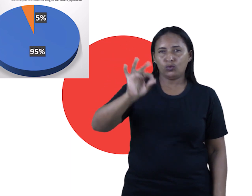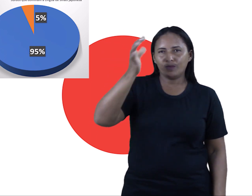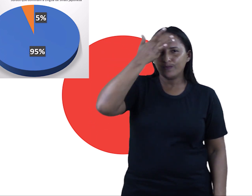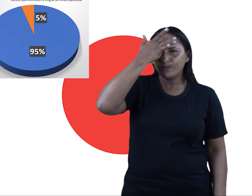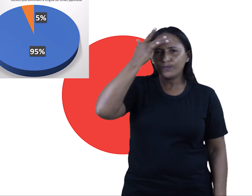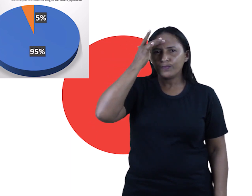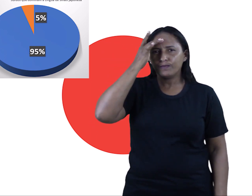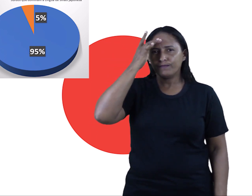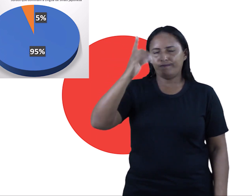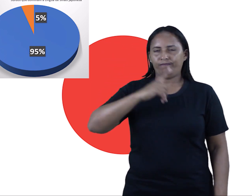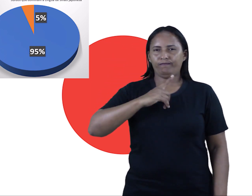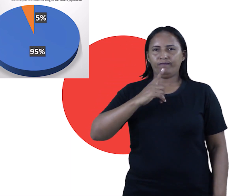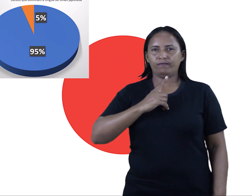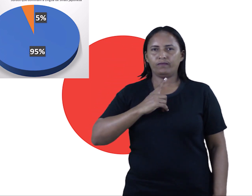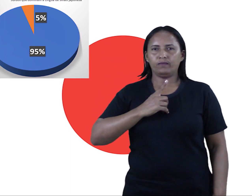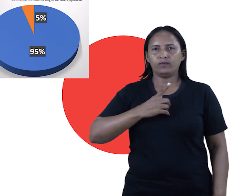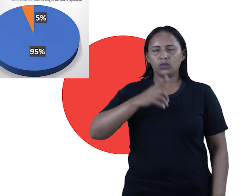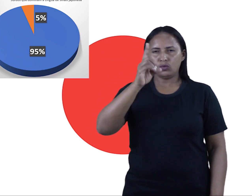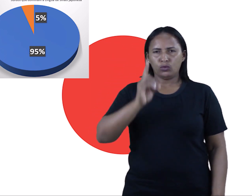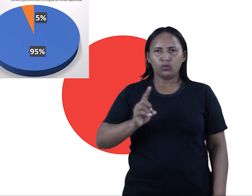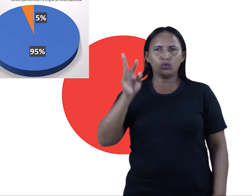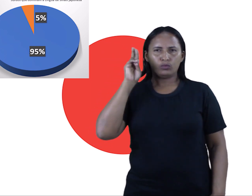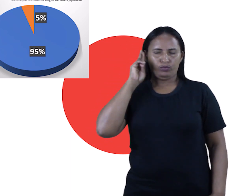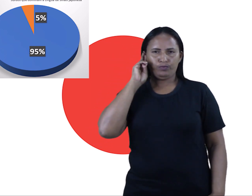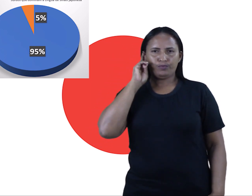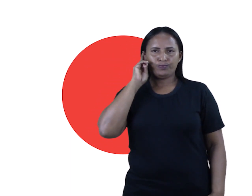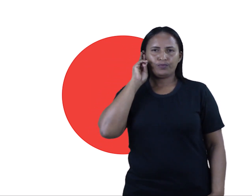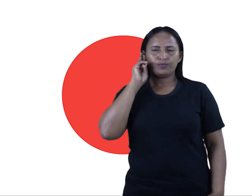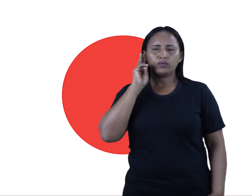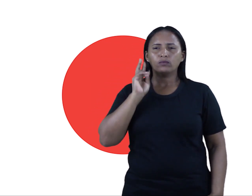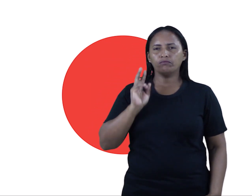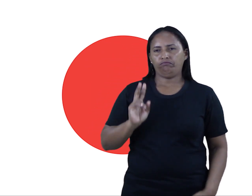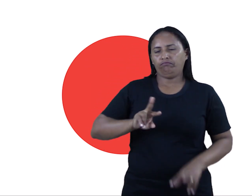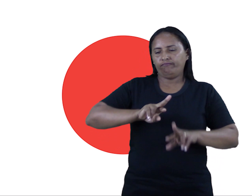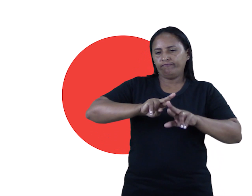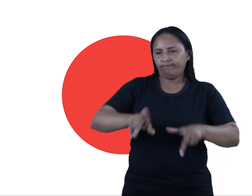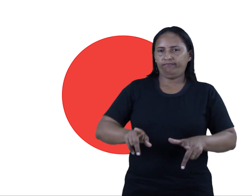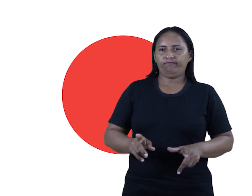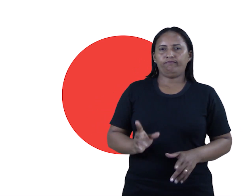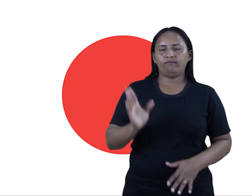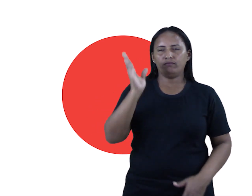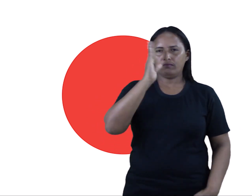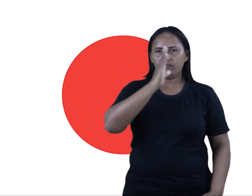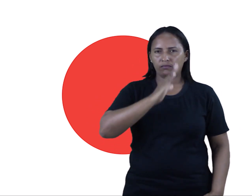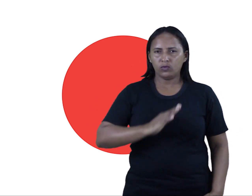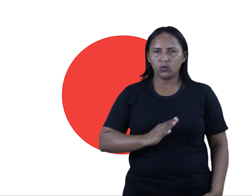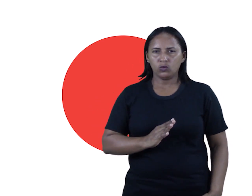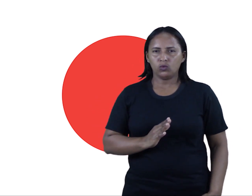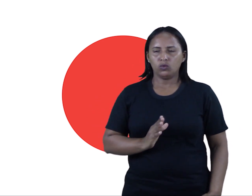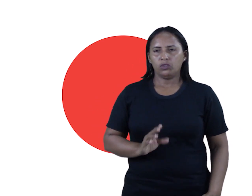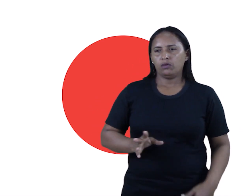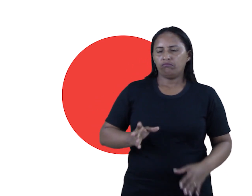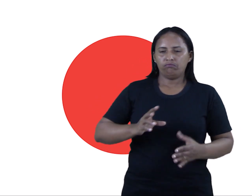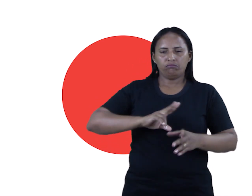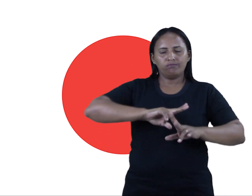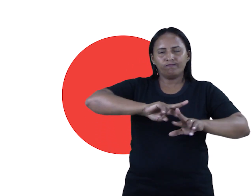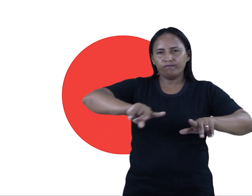deficiência auditiva? Diferente do Brasil, que infelizmente muitos surdos desconhecem a Libras.